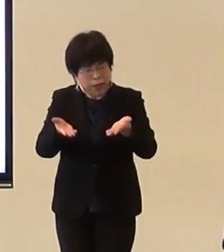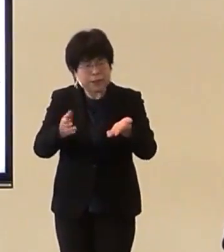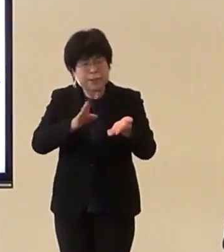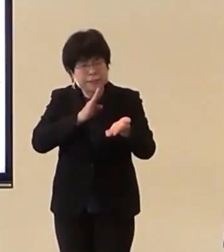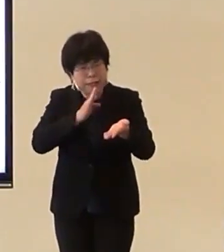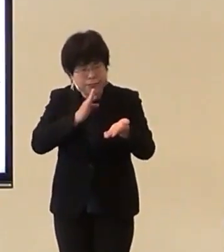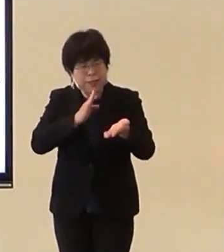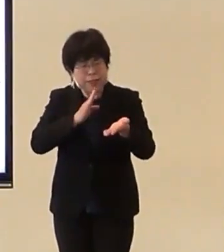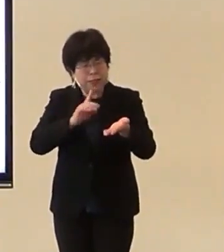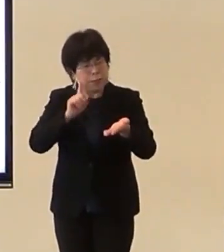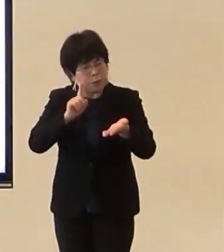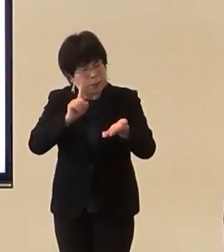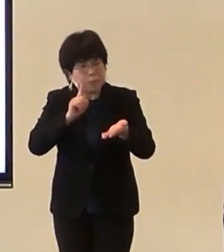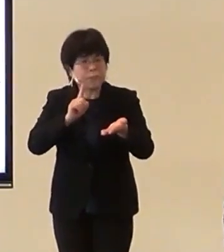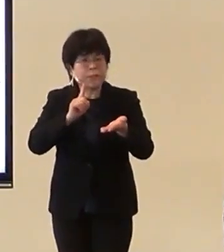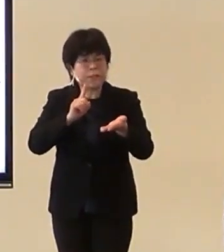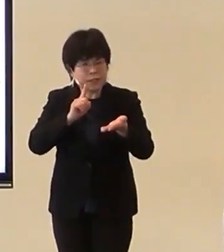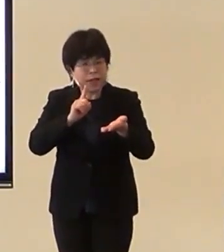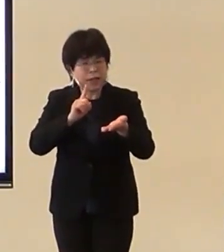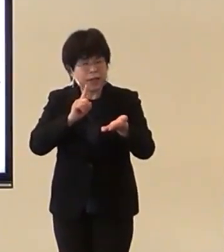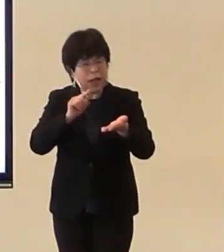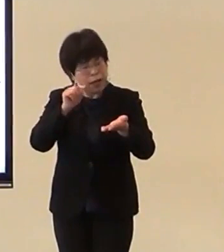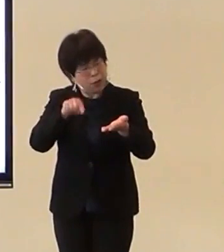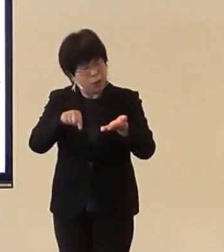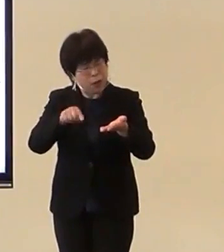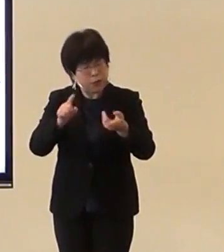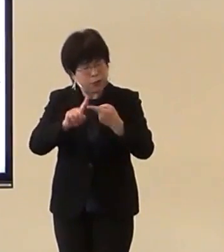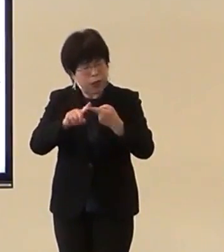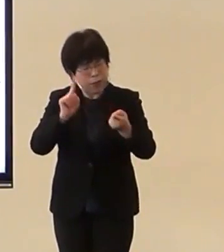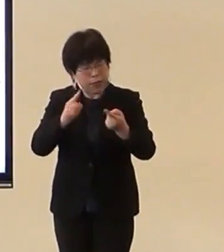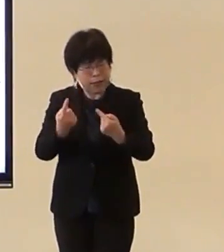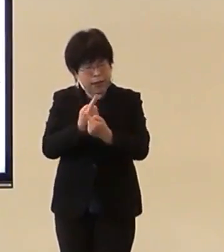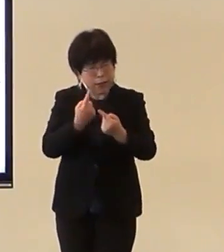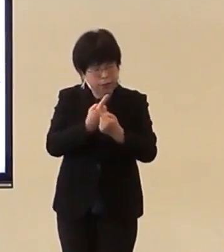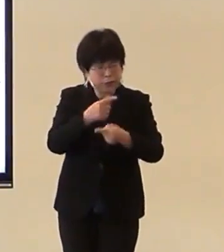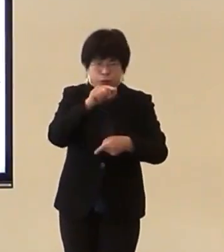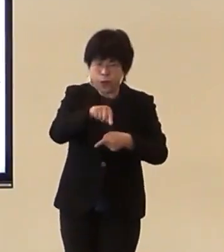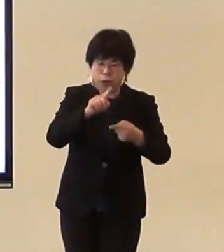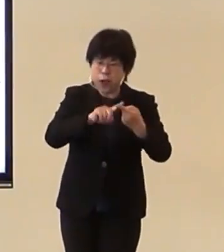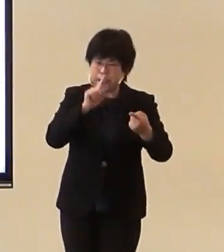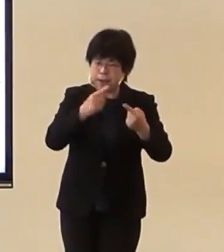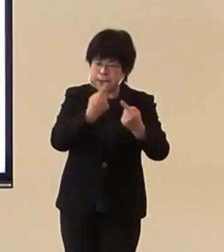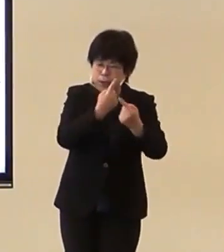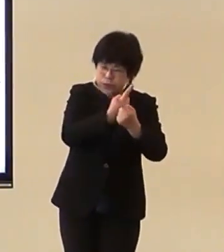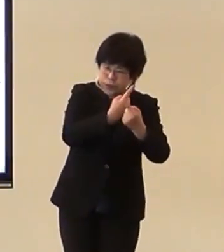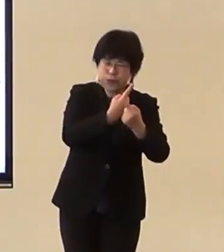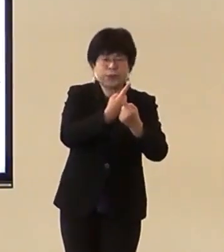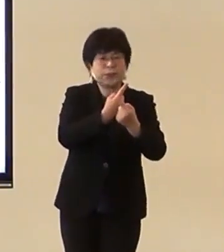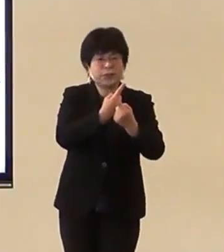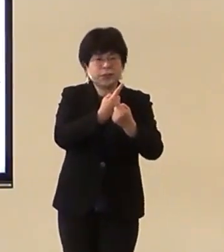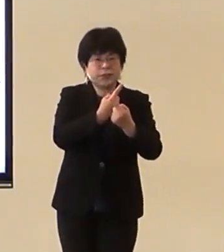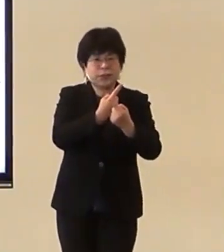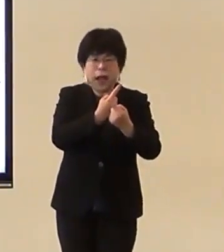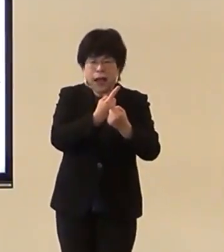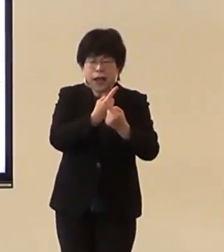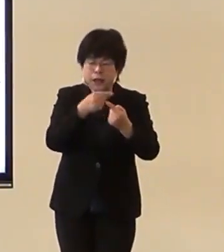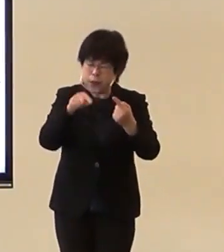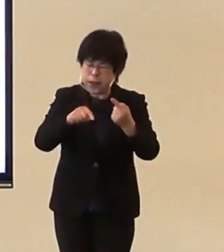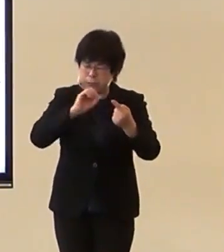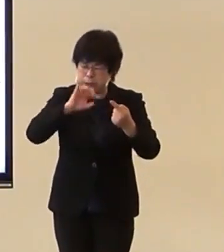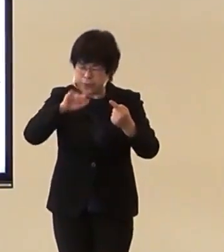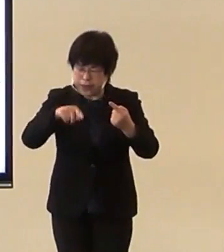なきゃダメです。動かしてみて一回シミュレーション、ここがおかしい、それじゃ直していこう、ここがおかしい直していこう、それからこんなことを言ってし